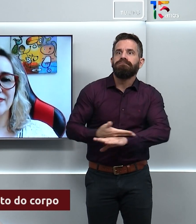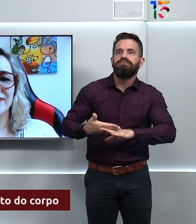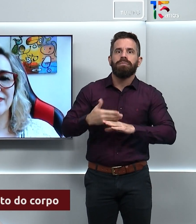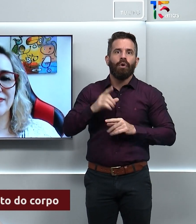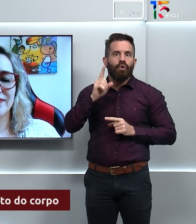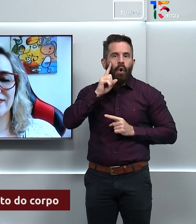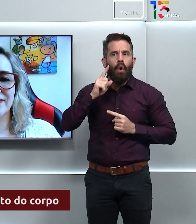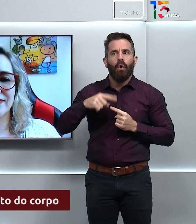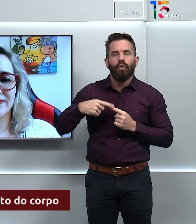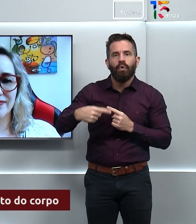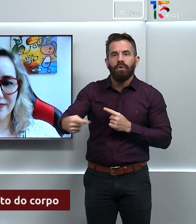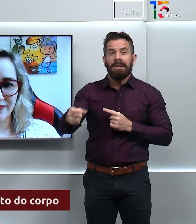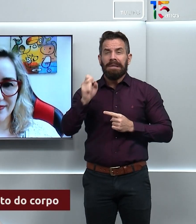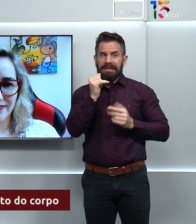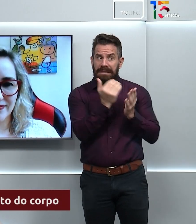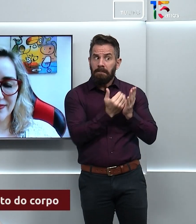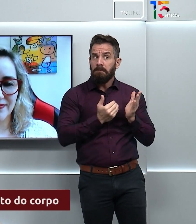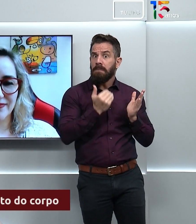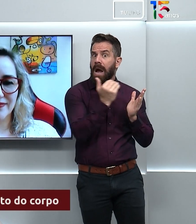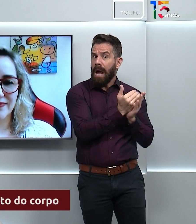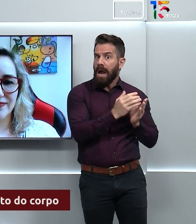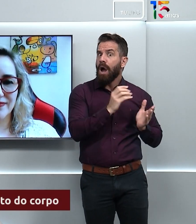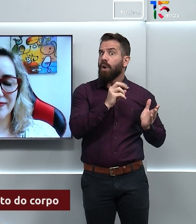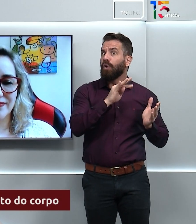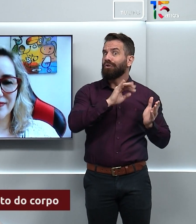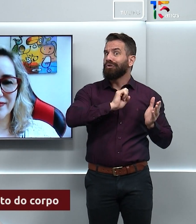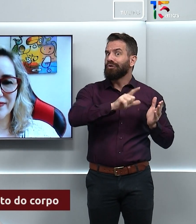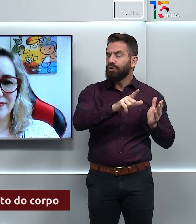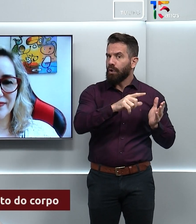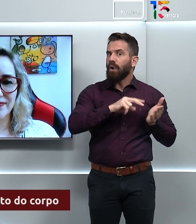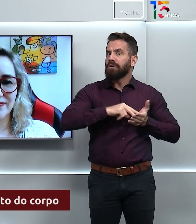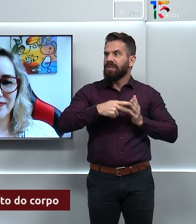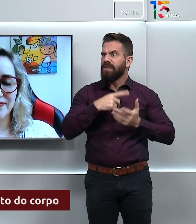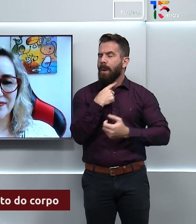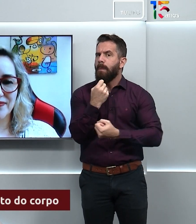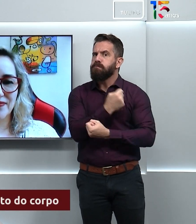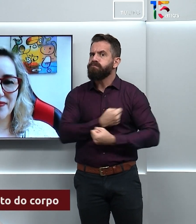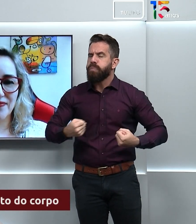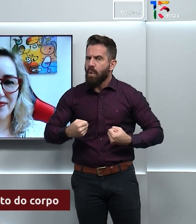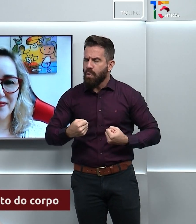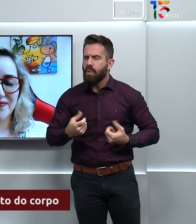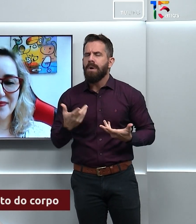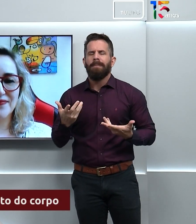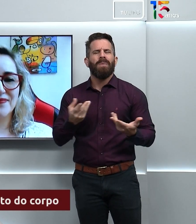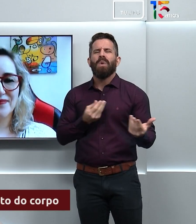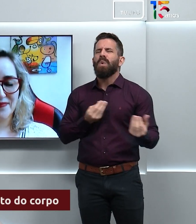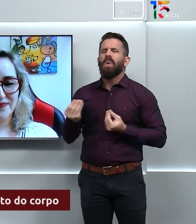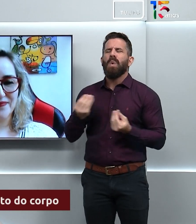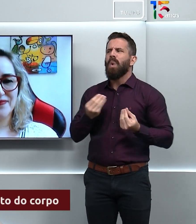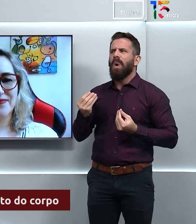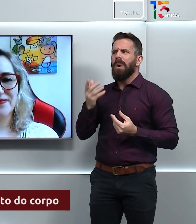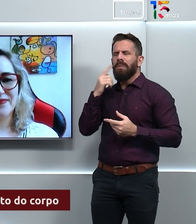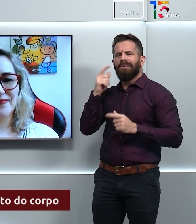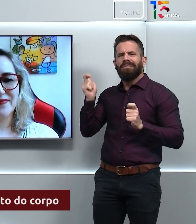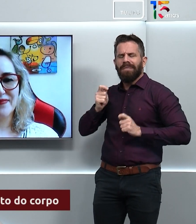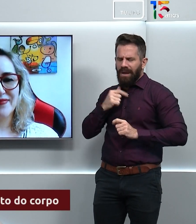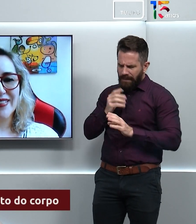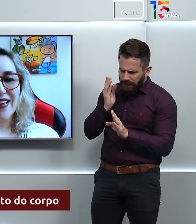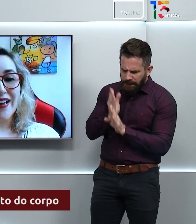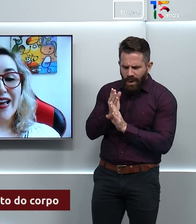aumento do cortisol que pode levar a essas condições. É verdade? Como é que a gente pode saber se a gente está passando por essa situação